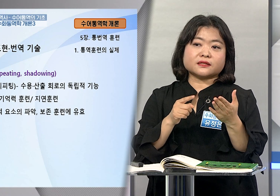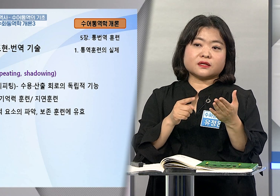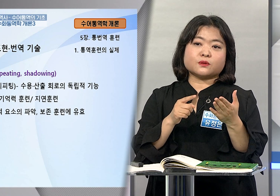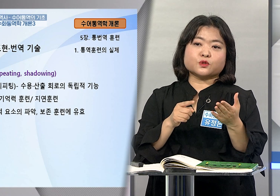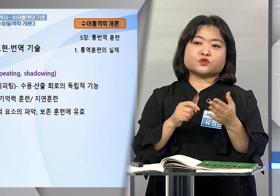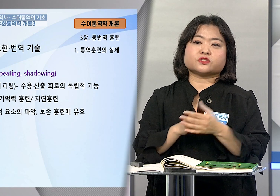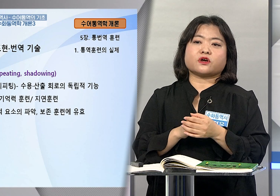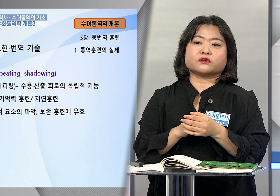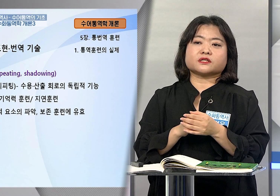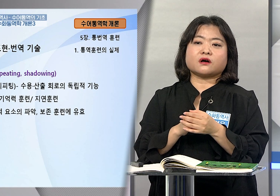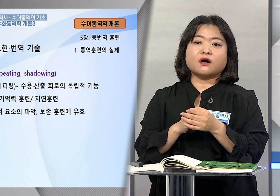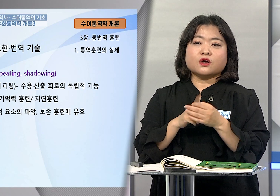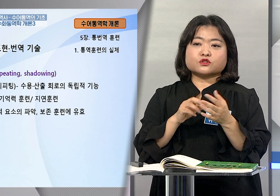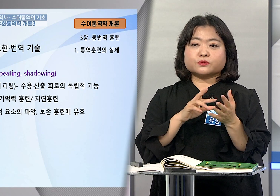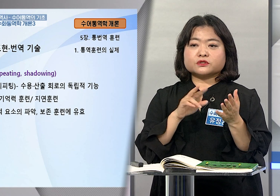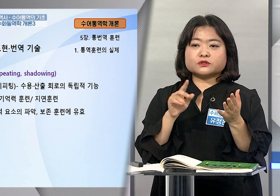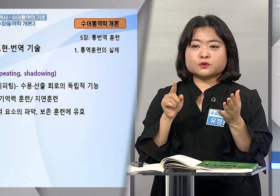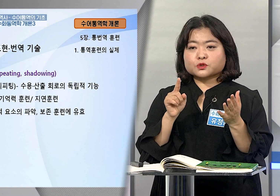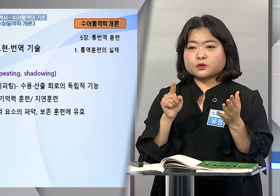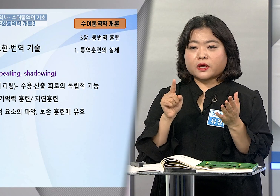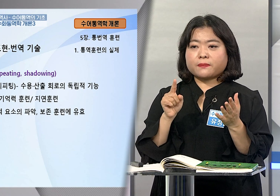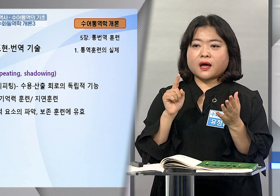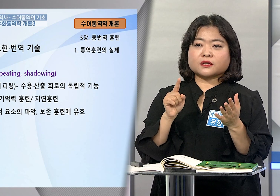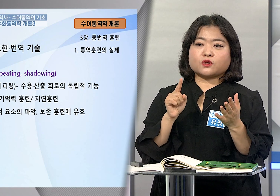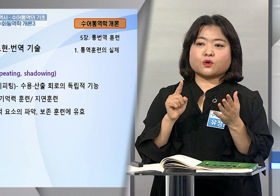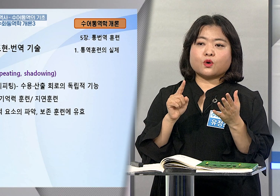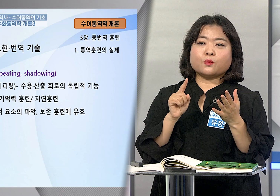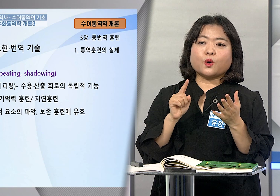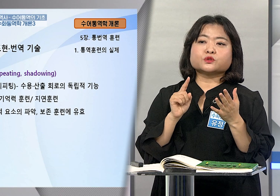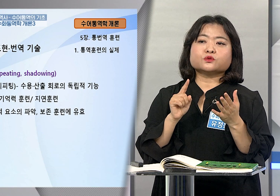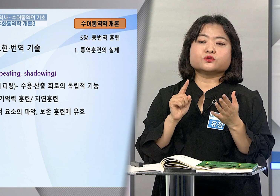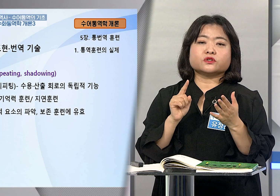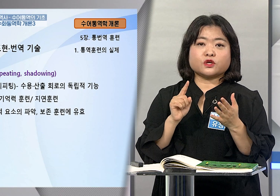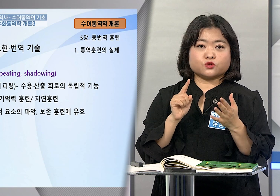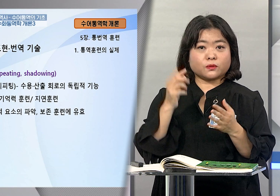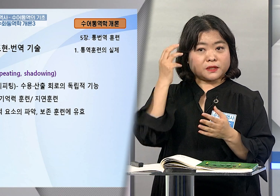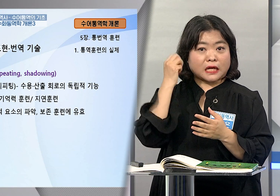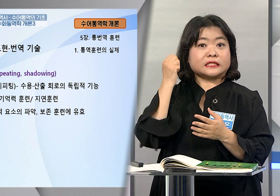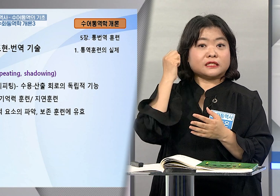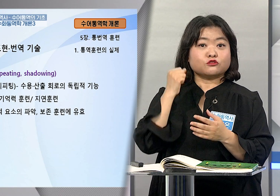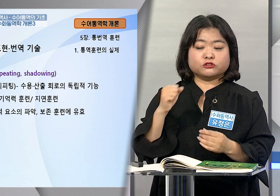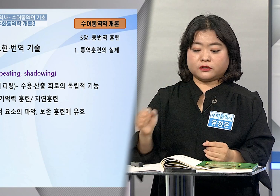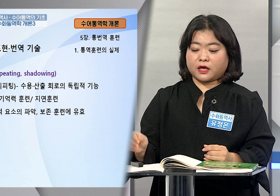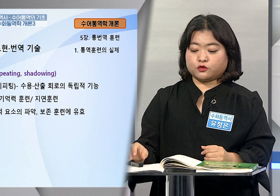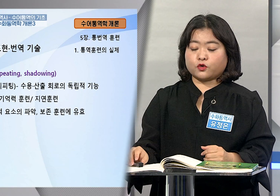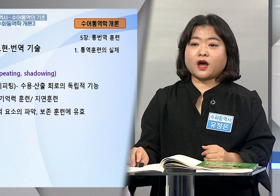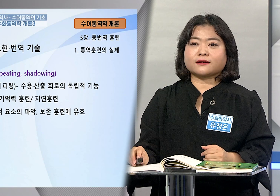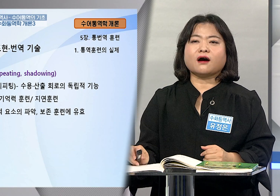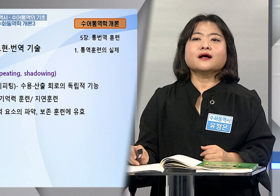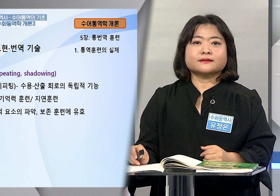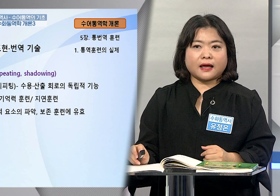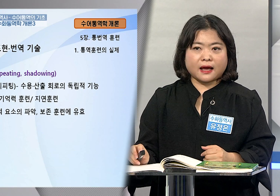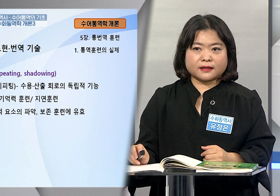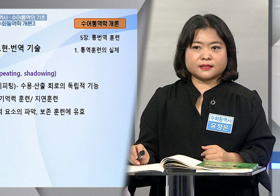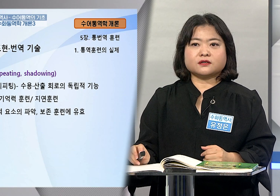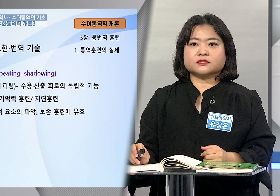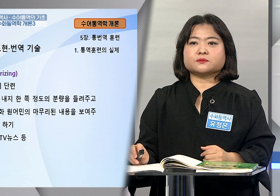나타내 볼 수 있어요. 그래서 초분조조 요소의 파악이 되고 보존 훈련에 유효합니다. 기억 훈련에 유효한 거 따라하기